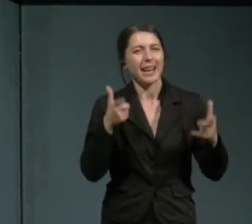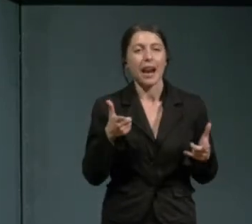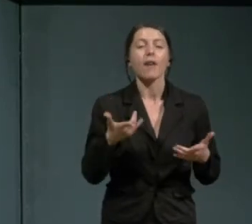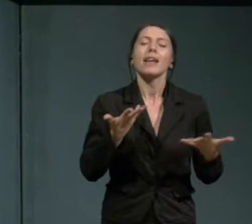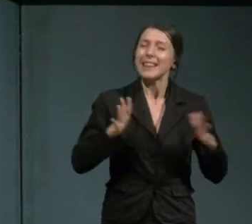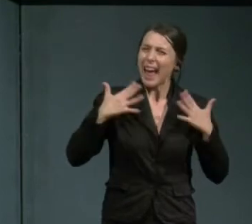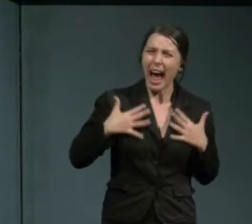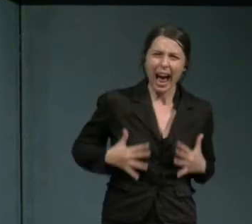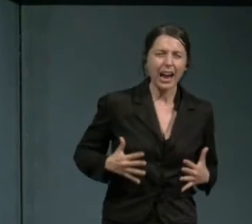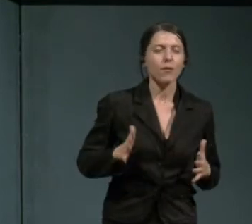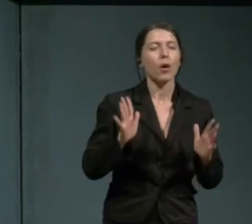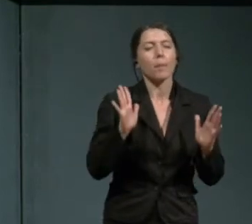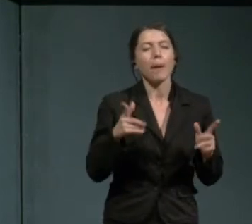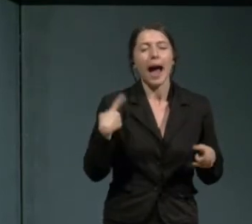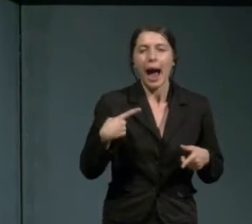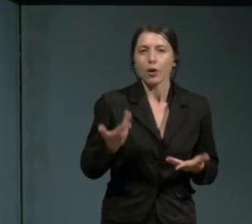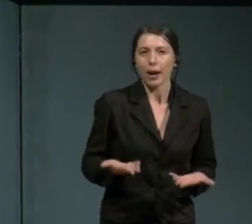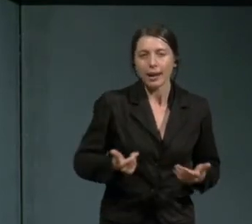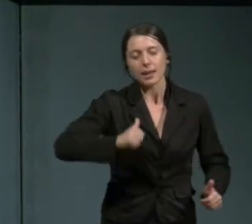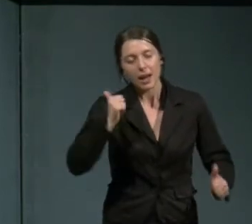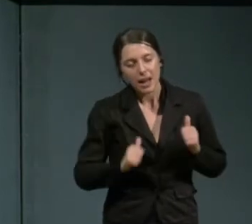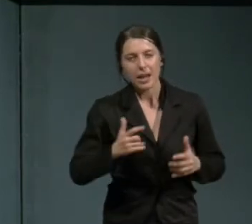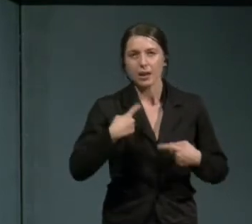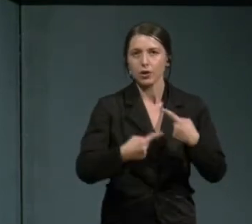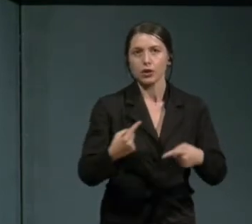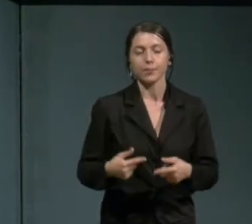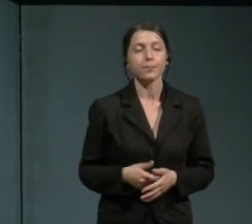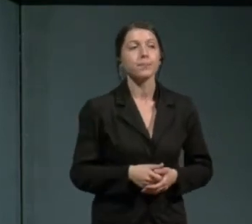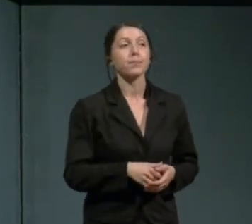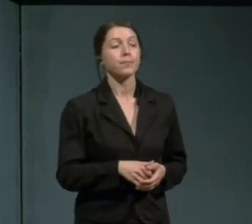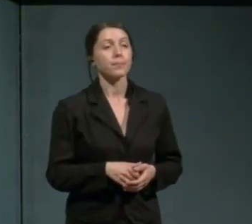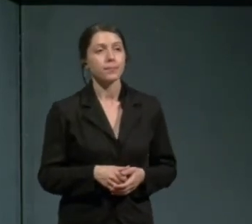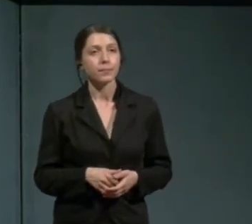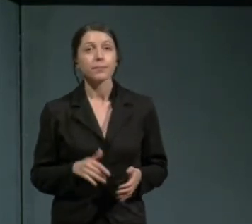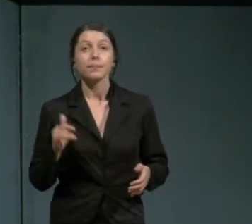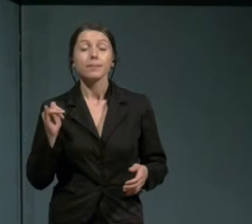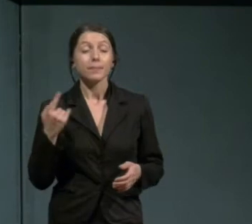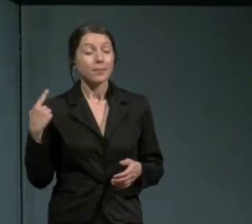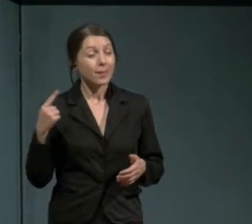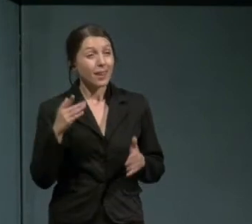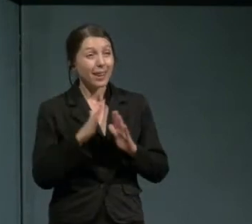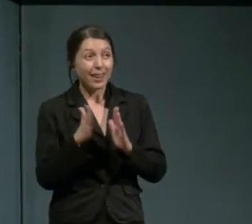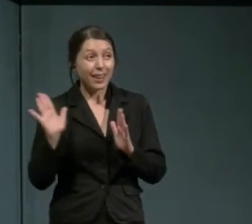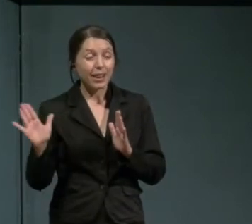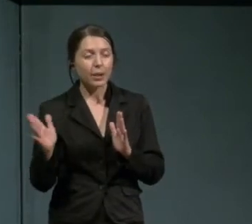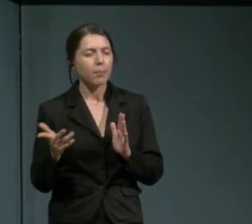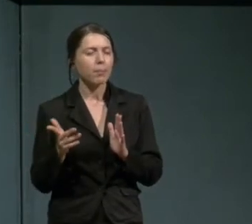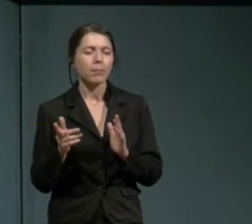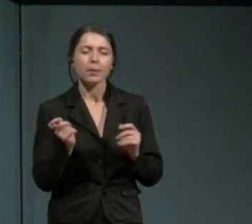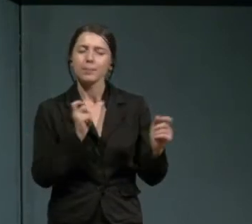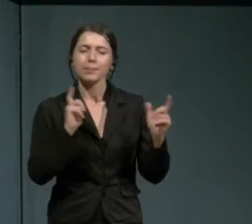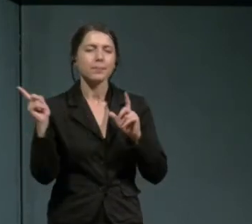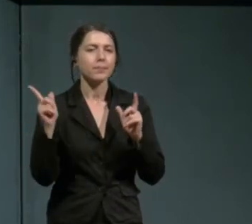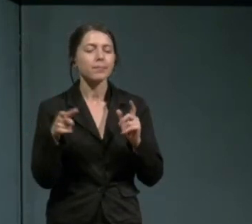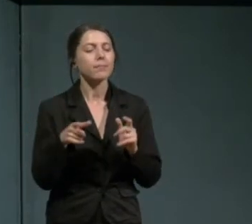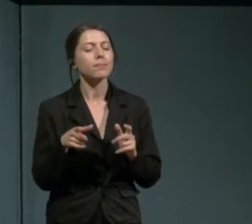salvato la vita ma ne è stato ancora pagando le conseguenze sono livrea sexton questo libro è straordinario